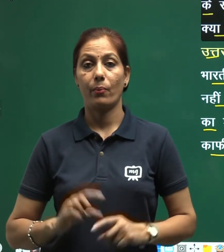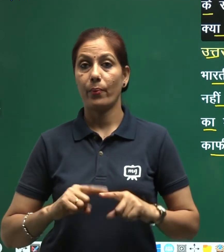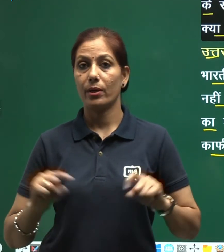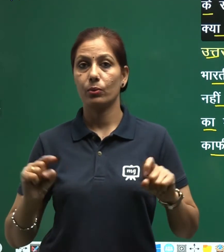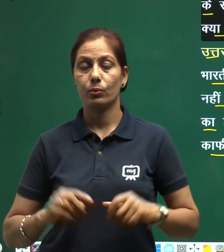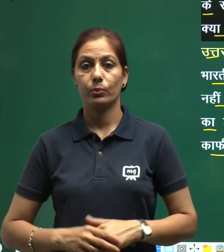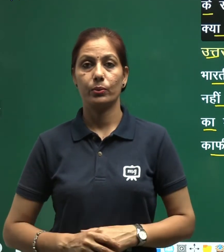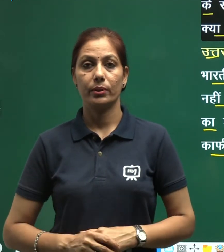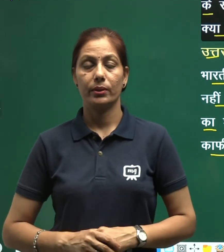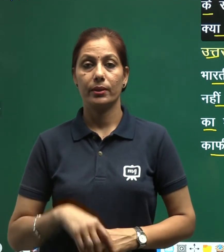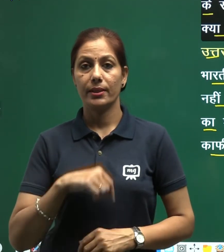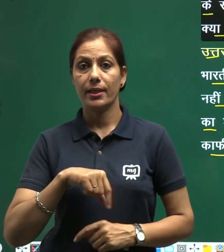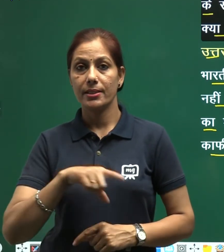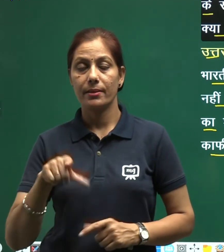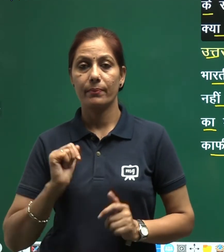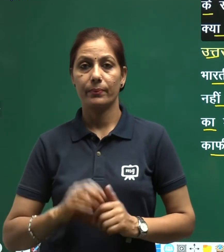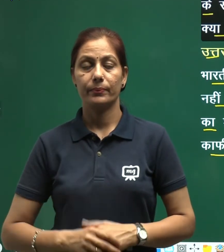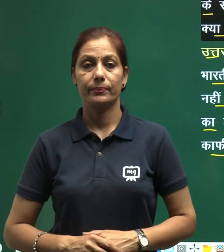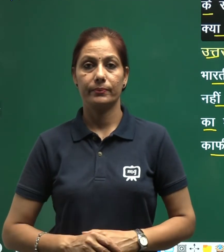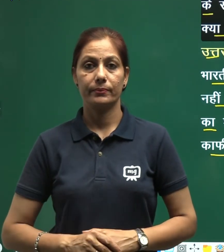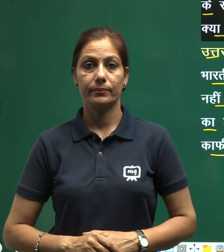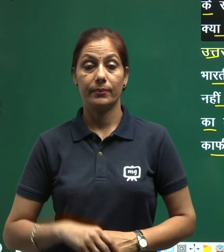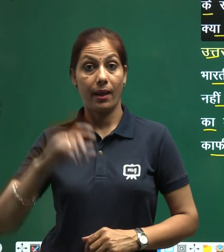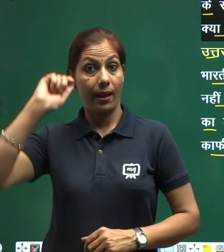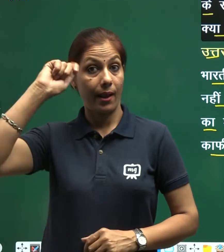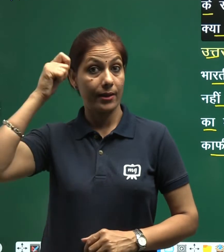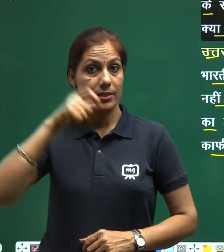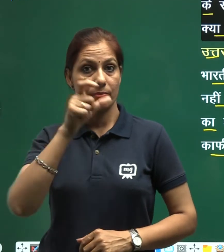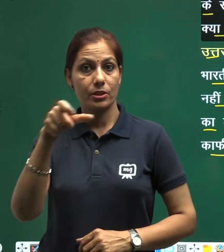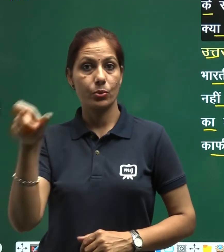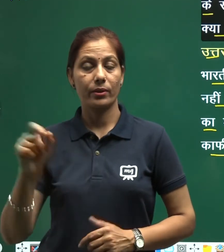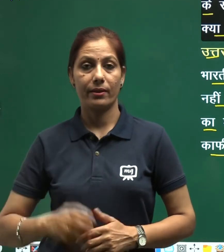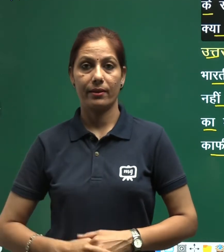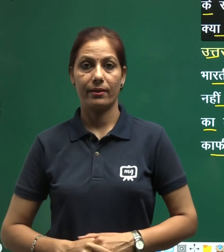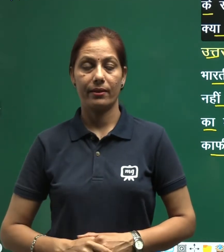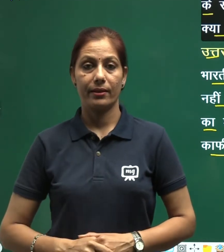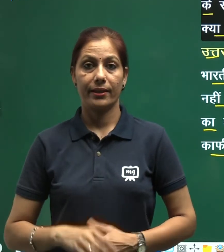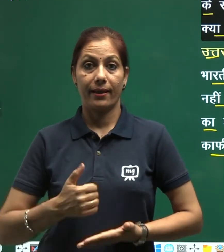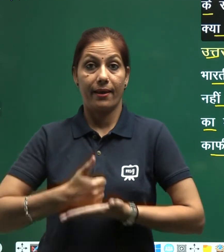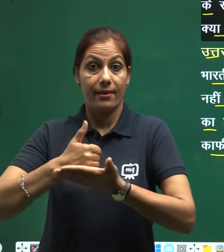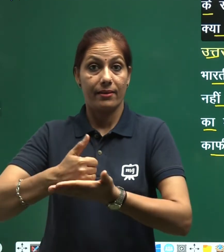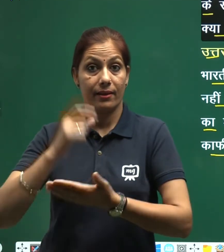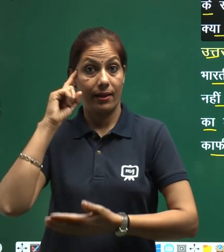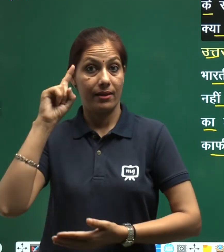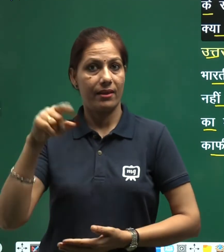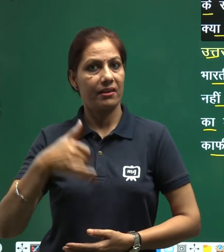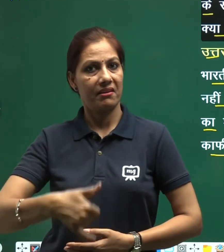परंतु ये सब अंग्रेजों के हित के लिए किए गए थे।